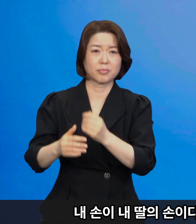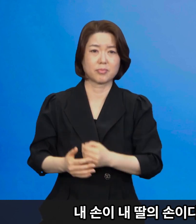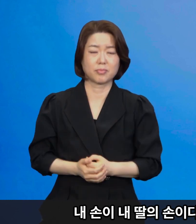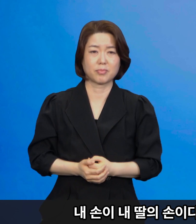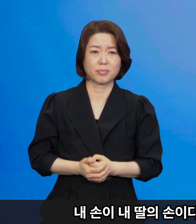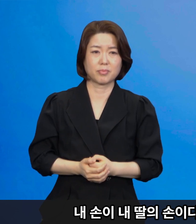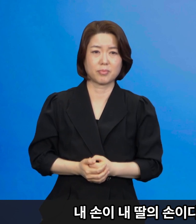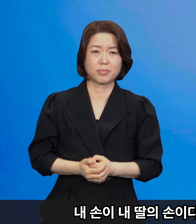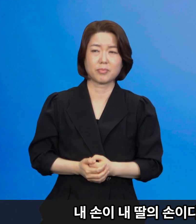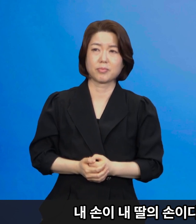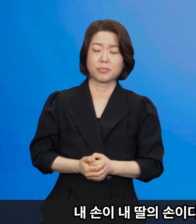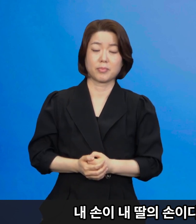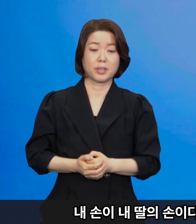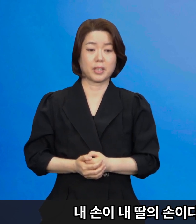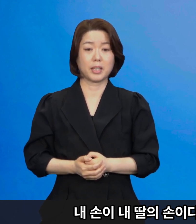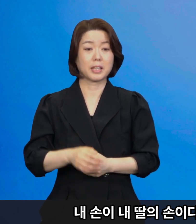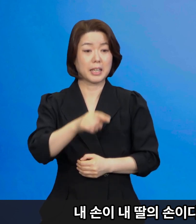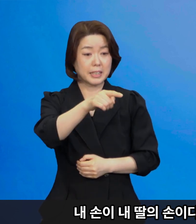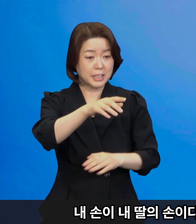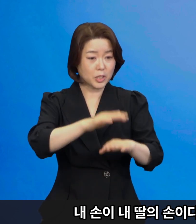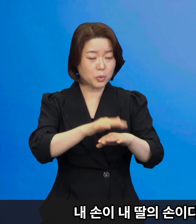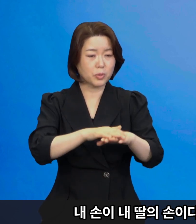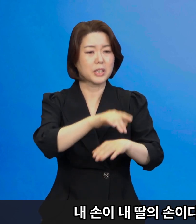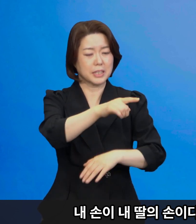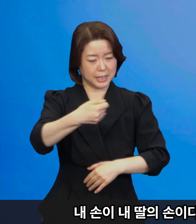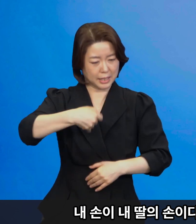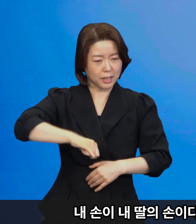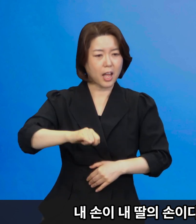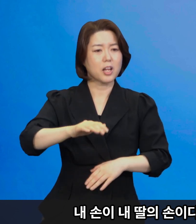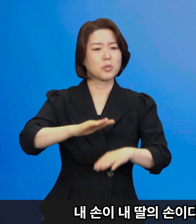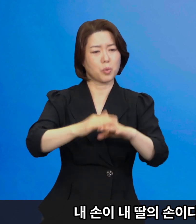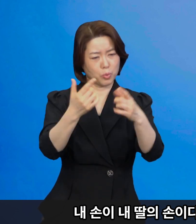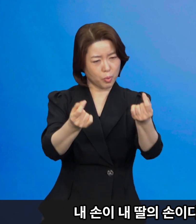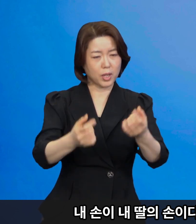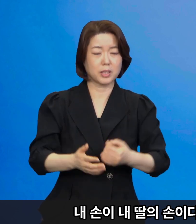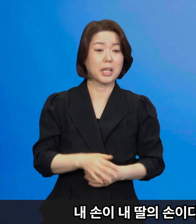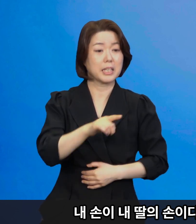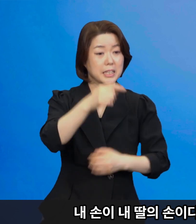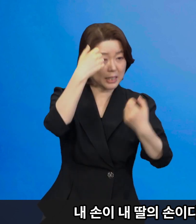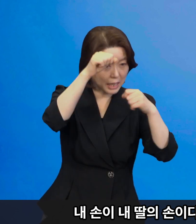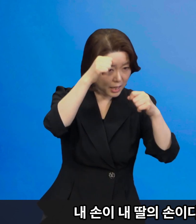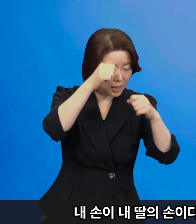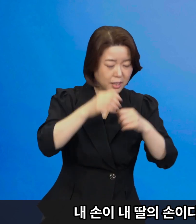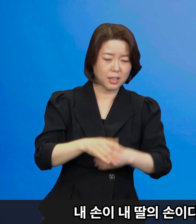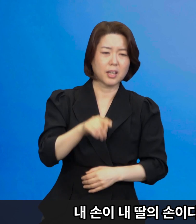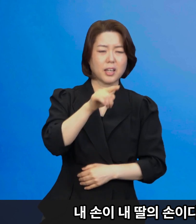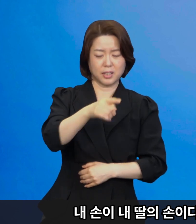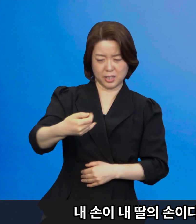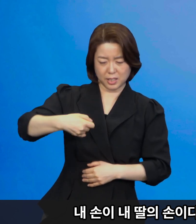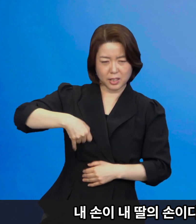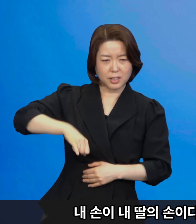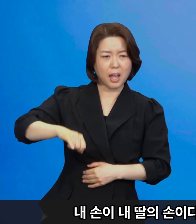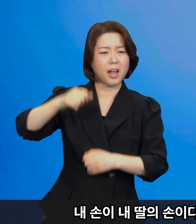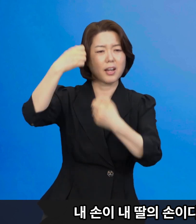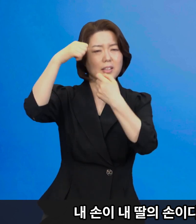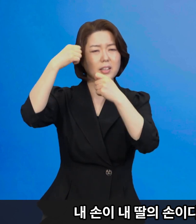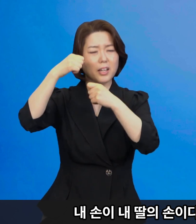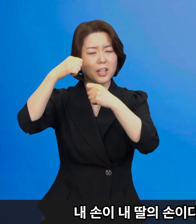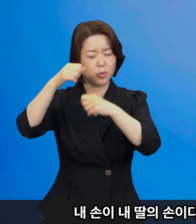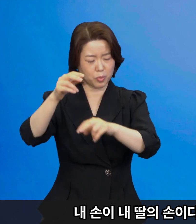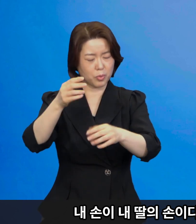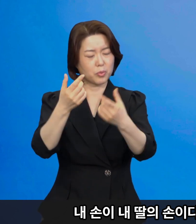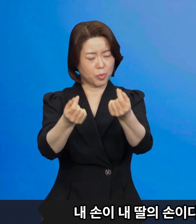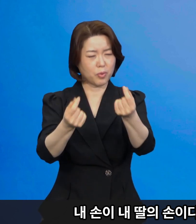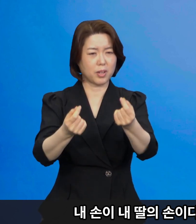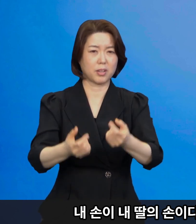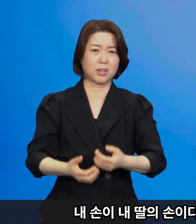내 손이 내 딸의 손이다. 내 다리가 내 딸의 다리다.